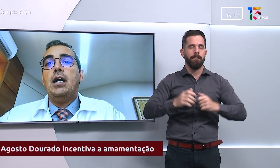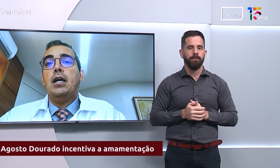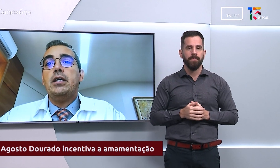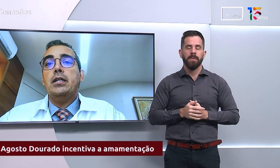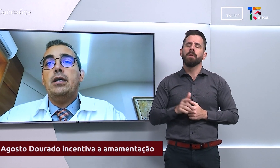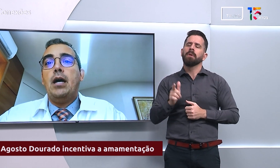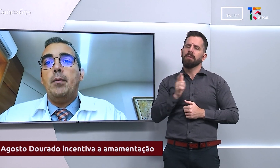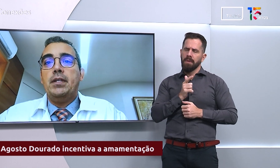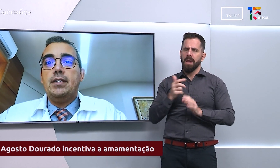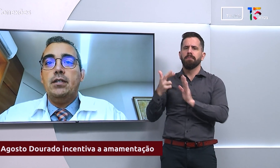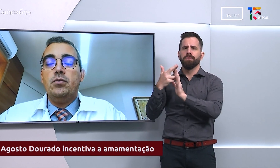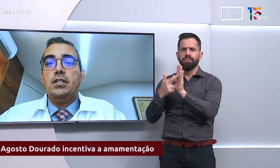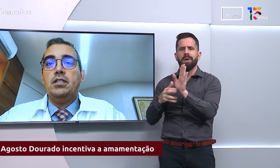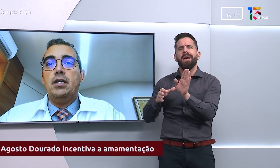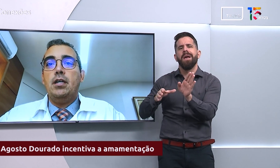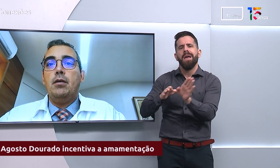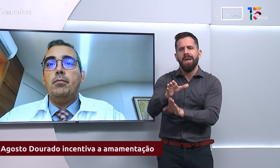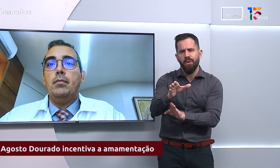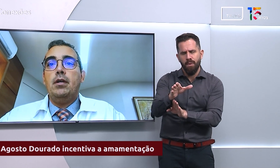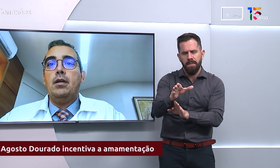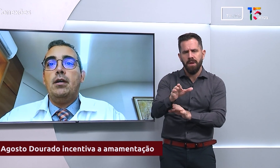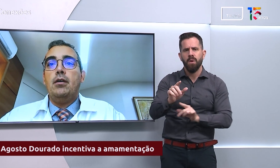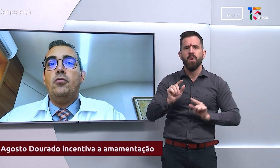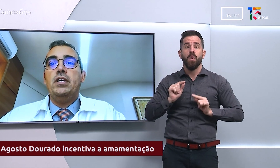Recomenda-se que a amamentação seja